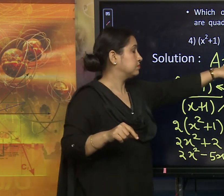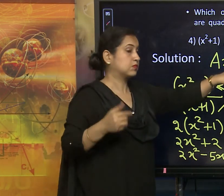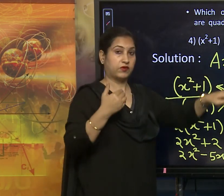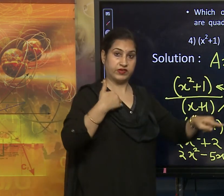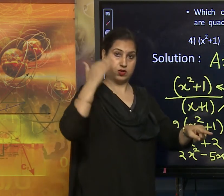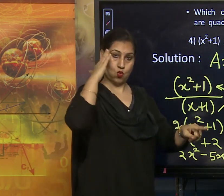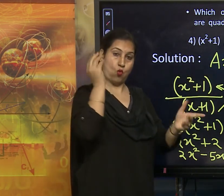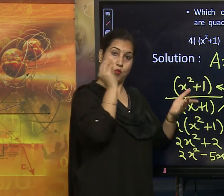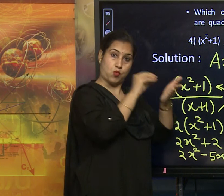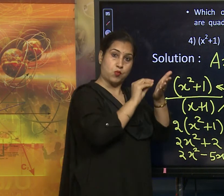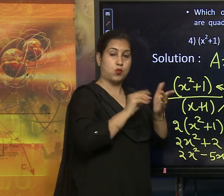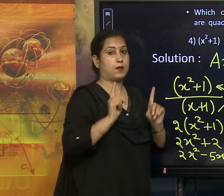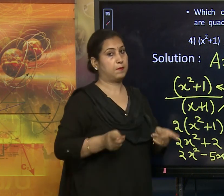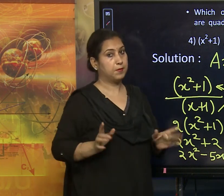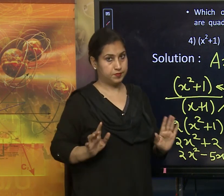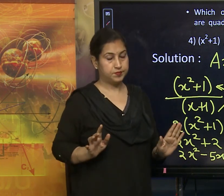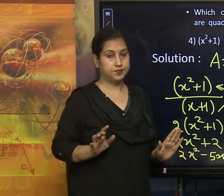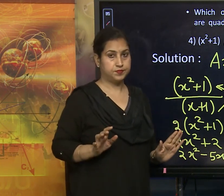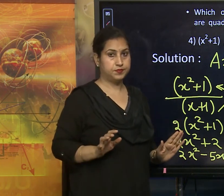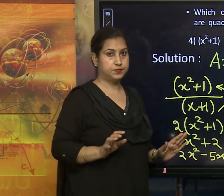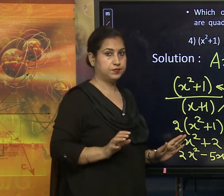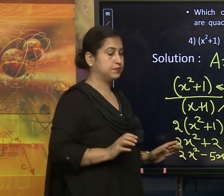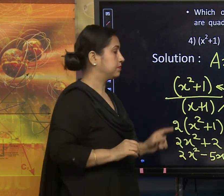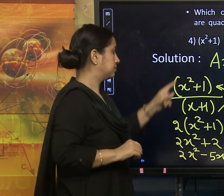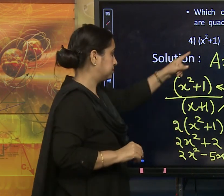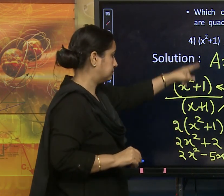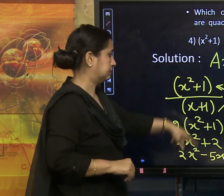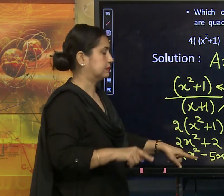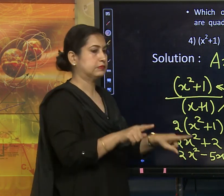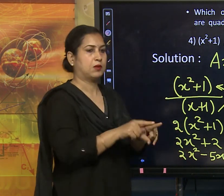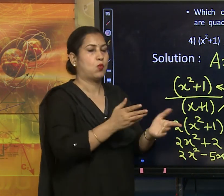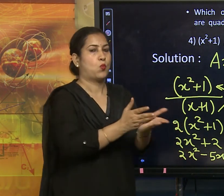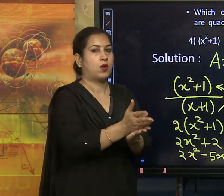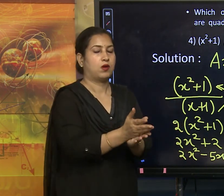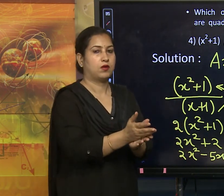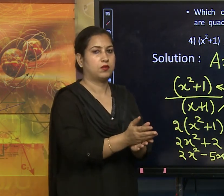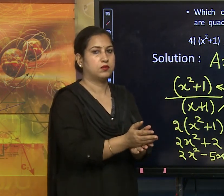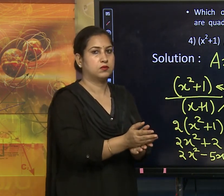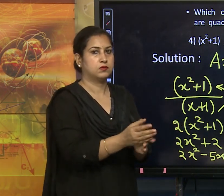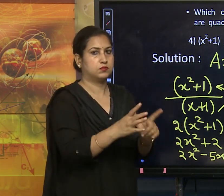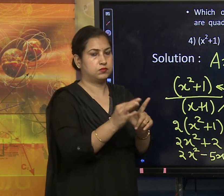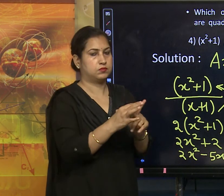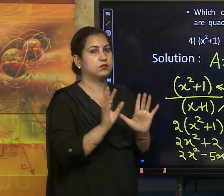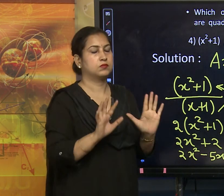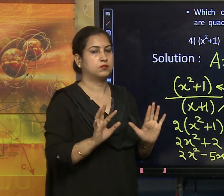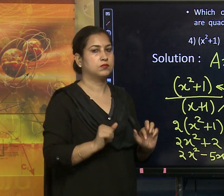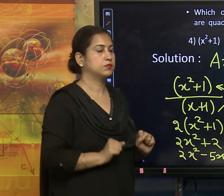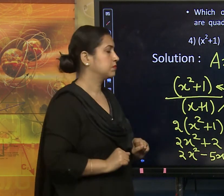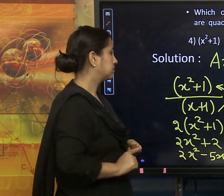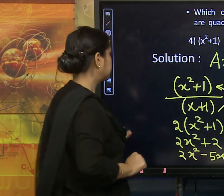ज़रूर करना है। पहले स्टैंडर्ड फॉर्म ऑफ क्वाड्रेटिक इक्वेशन को लिखना होगा, उसके बाद जो भी समीकरण इक्वेशन आपको दिया